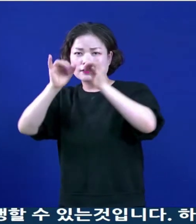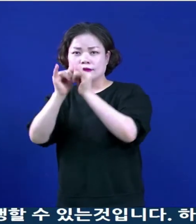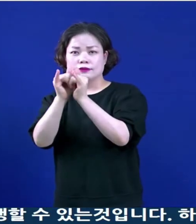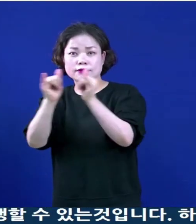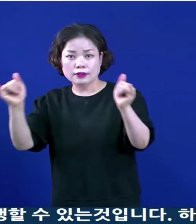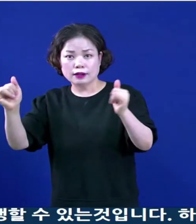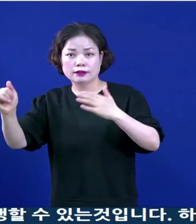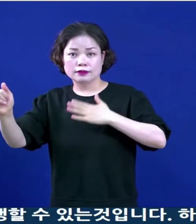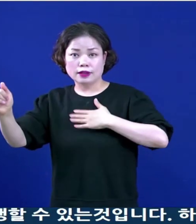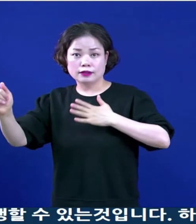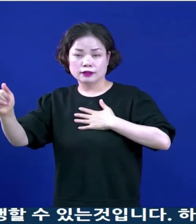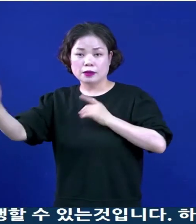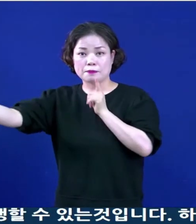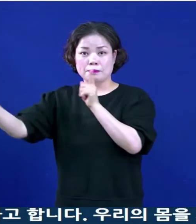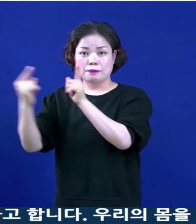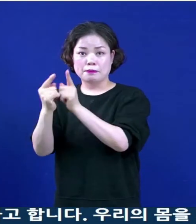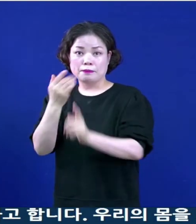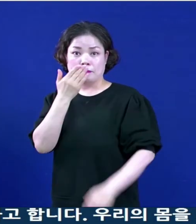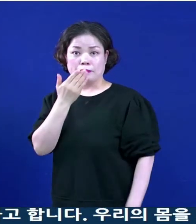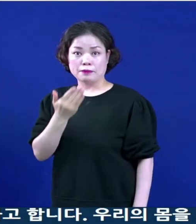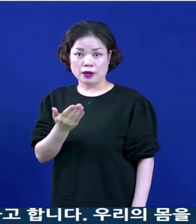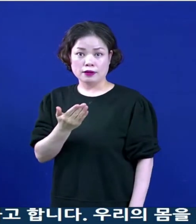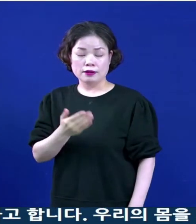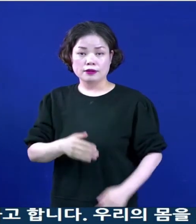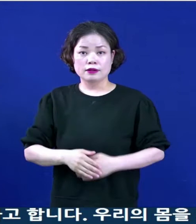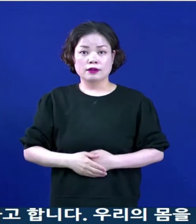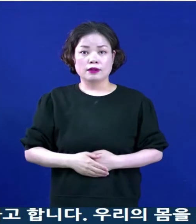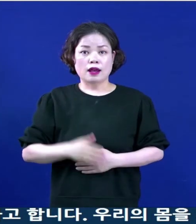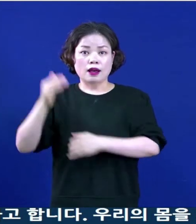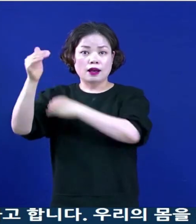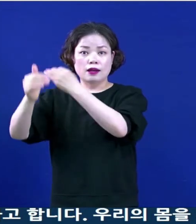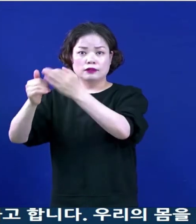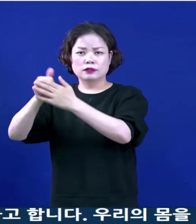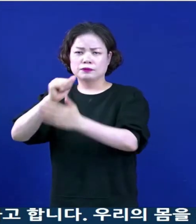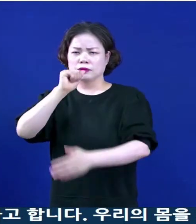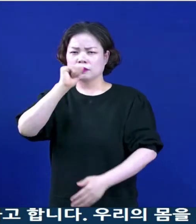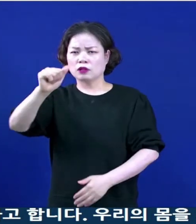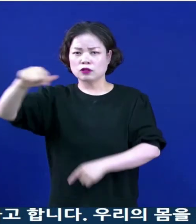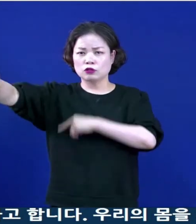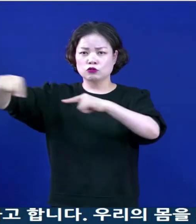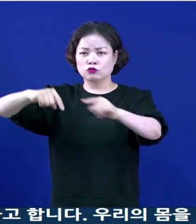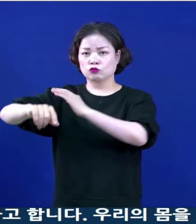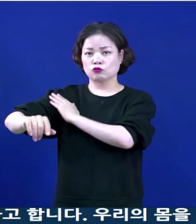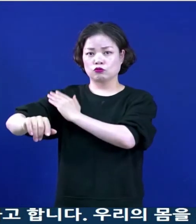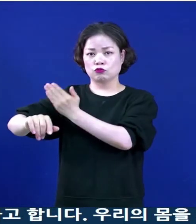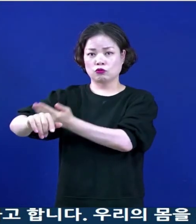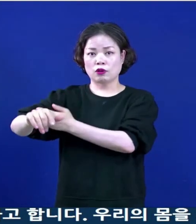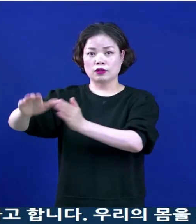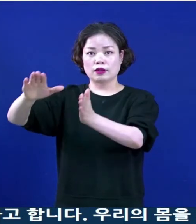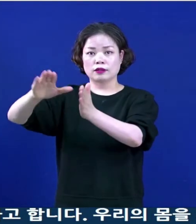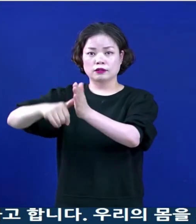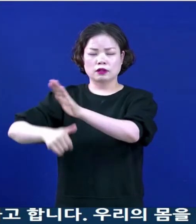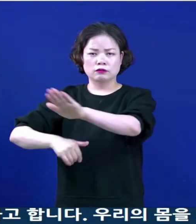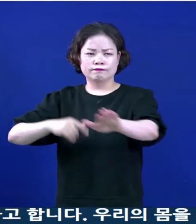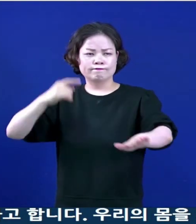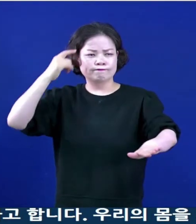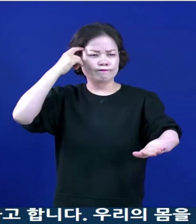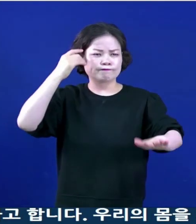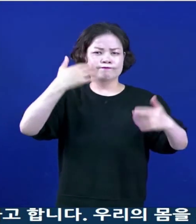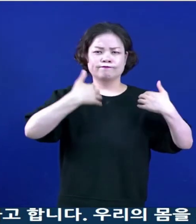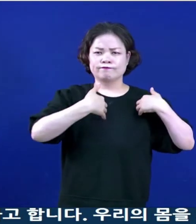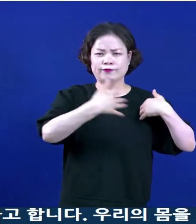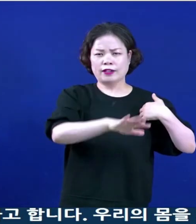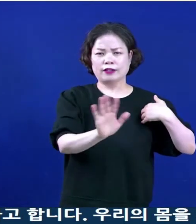자가 나를 만날 것이라고 말씀하셨습니다. 하나님의 절대적인 주권의 때가 우리의 의지를